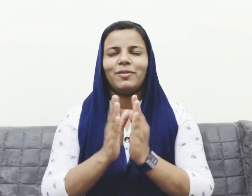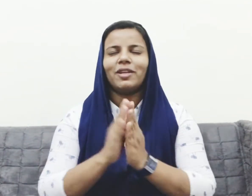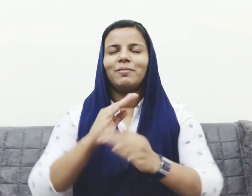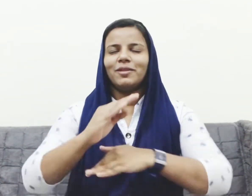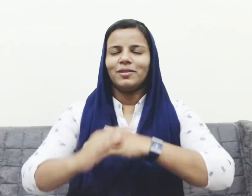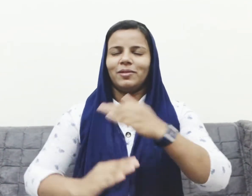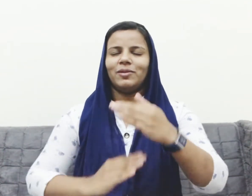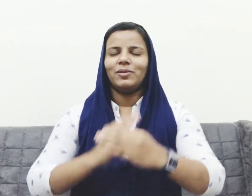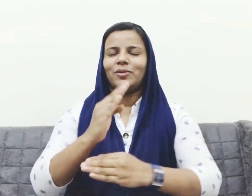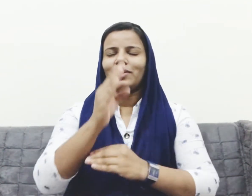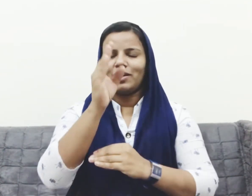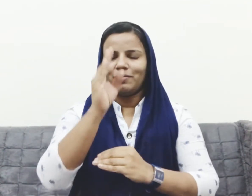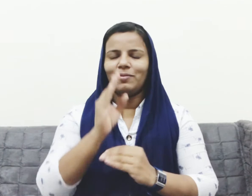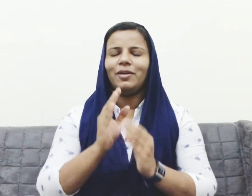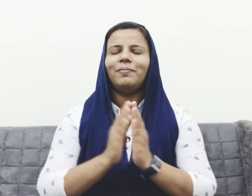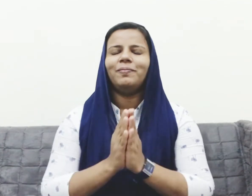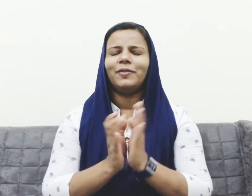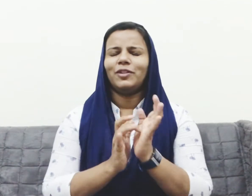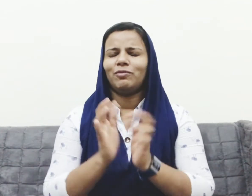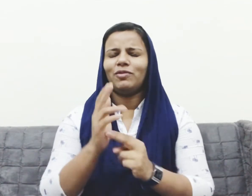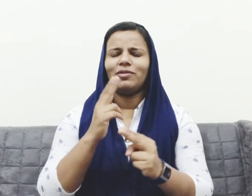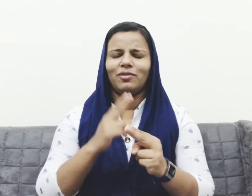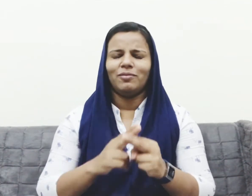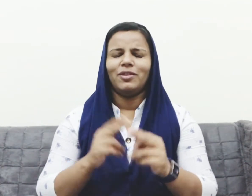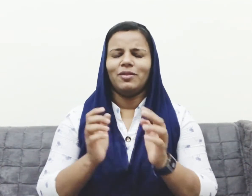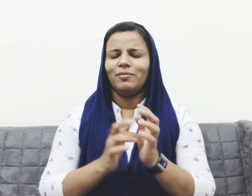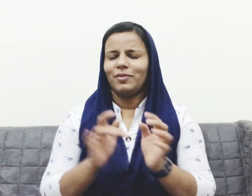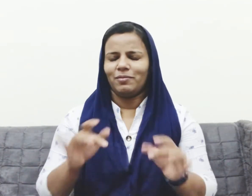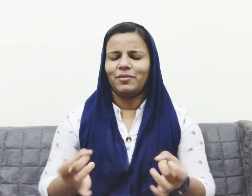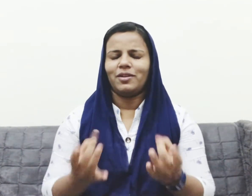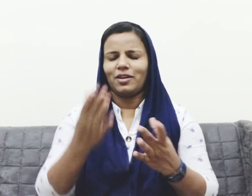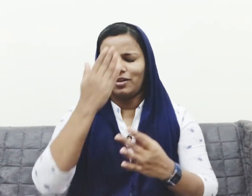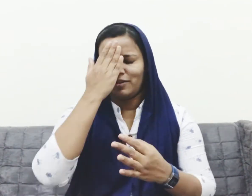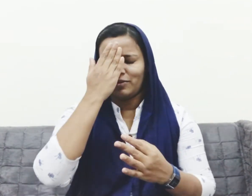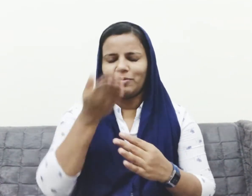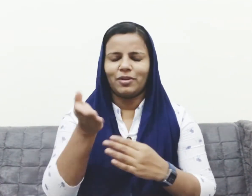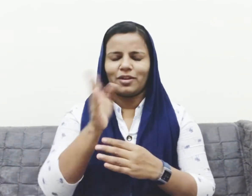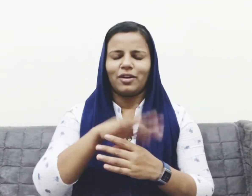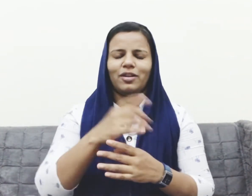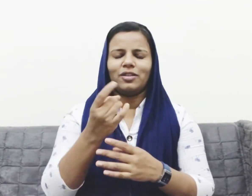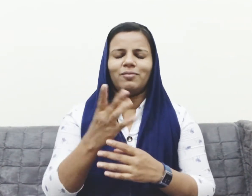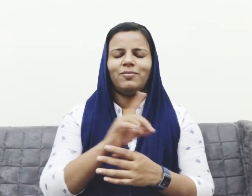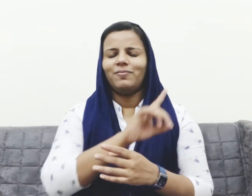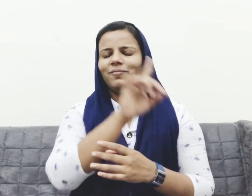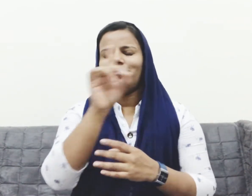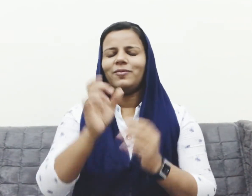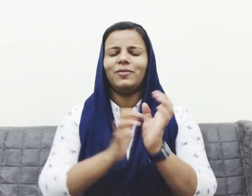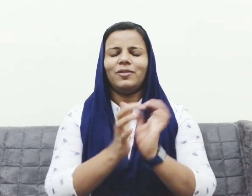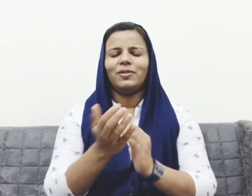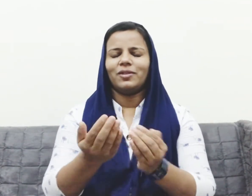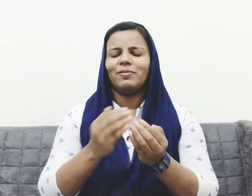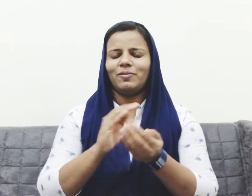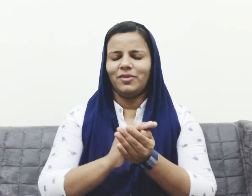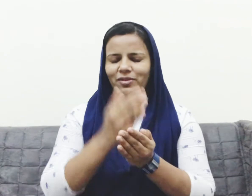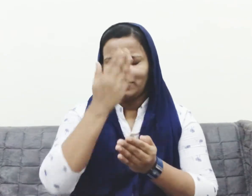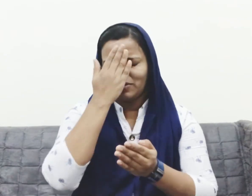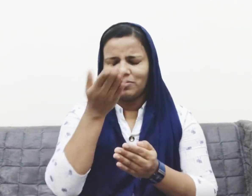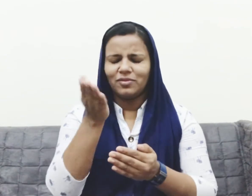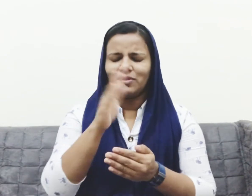പ്രാർത്ഥിക്കാം. ഞങ്ങളുടെ സ്വർഗീയപ്പ, യേശു ക്രിസ്തുവിൻ്റെ നാമത്തിൽ ഈ പ്രഭാതത്തിനായിട്ട് സ്തോത്രം. കഴിഞ്ഞ പകൽക്കാലം മുഴുവൻ ഞങ്ങളെ കാത്തു പരിപാലിച്ച കൃപകൾക്ക് സ്തോത്രം. രാത്രി